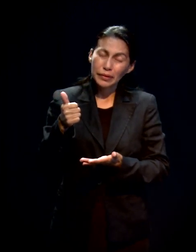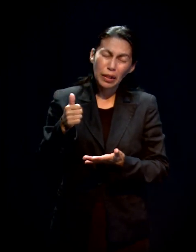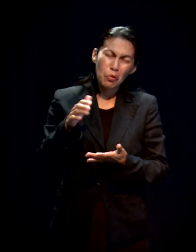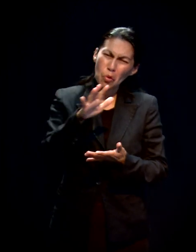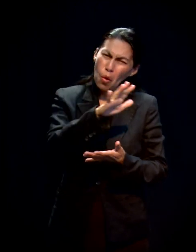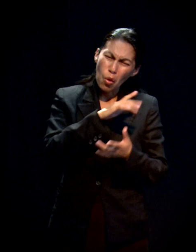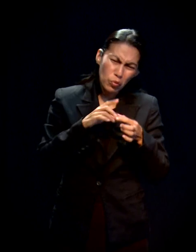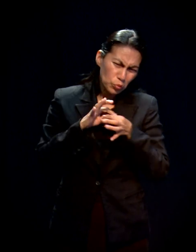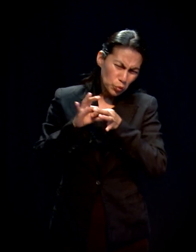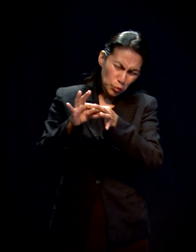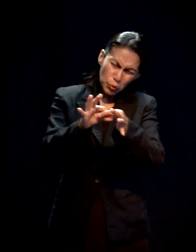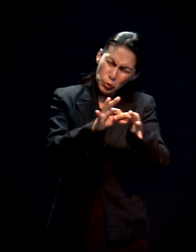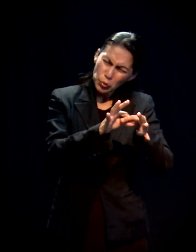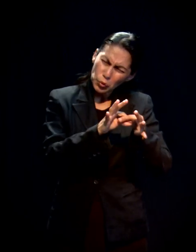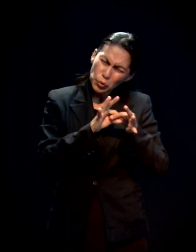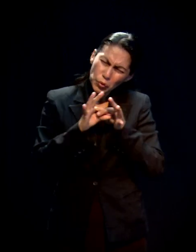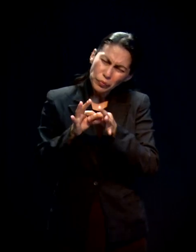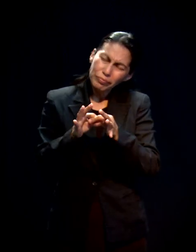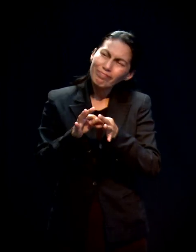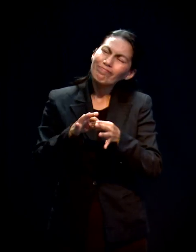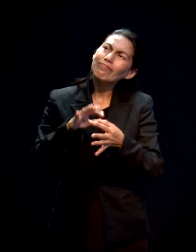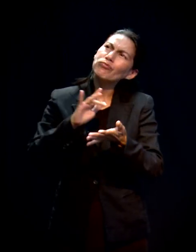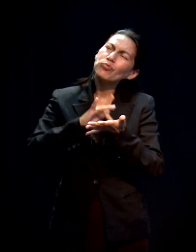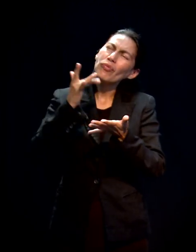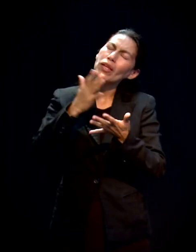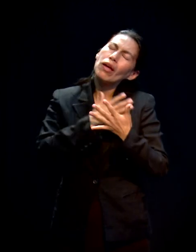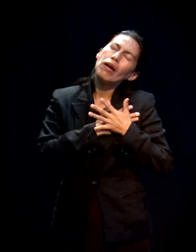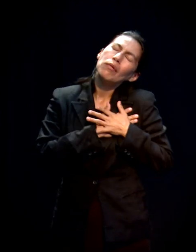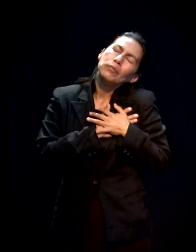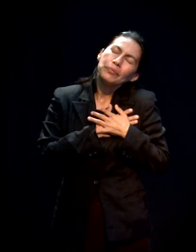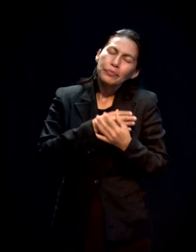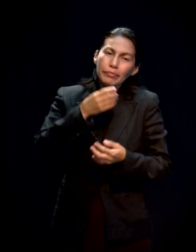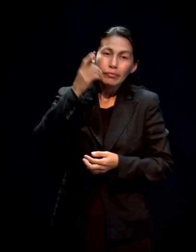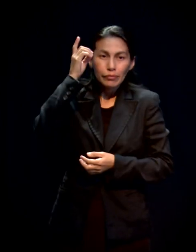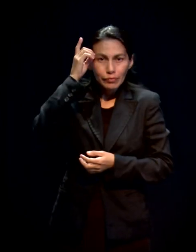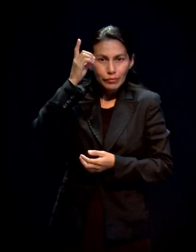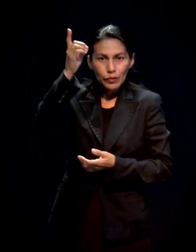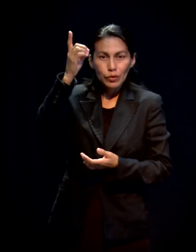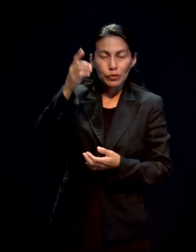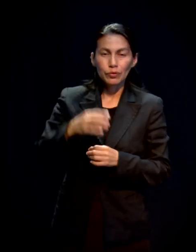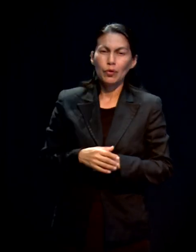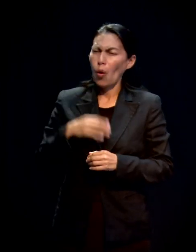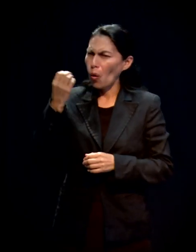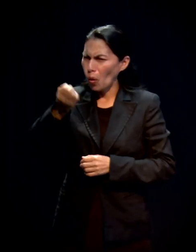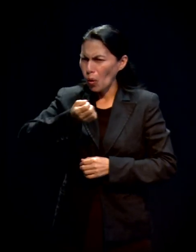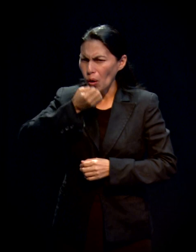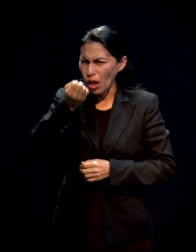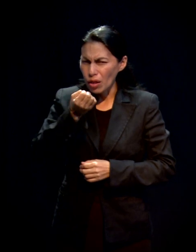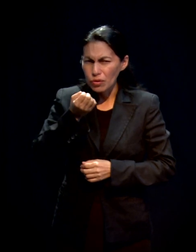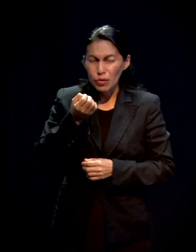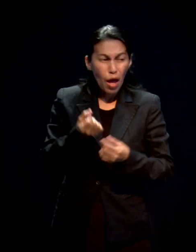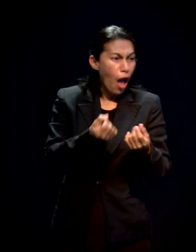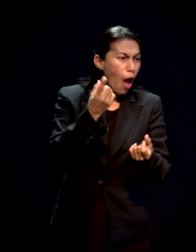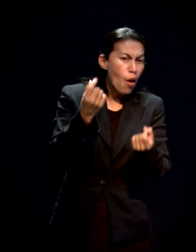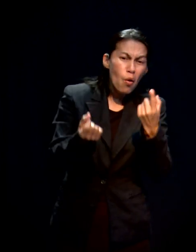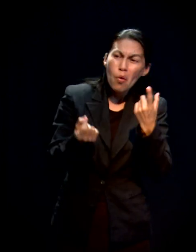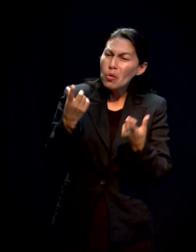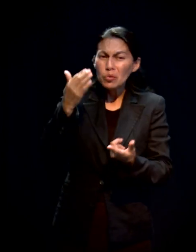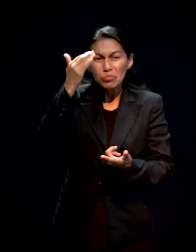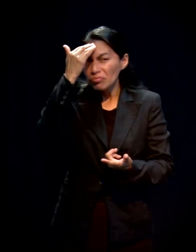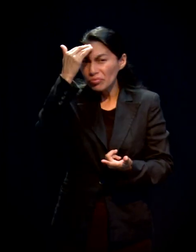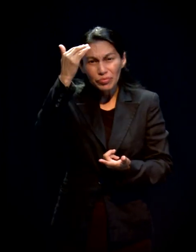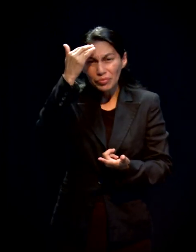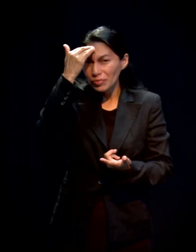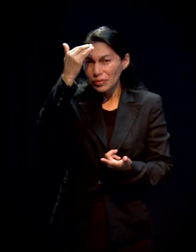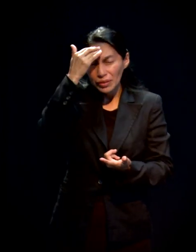círculo de beneficencia del amor de dios a través de la oración aunque no nos conozcamos pero